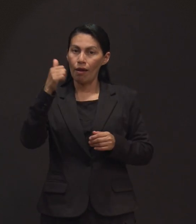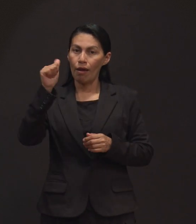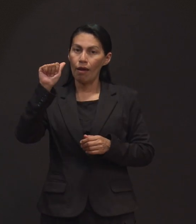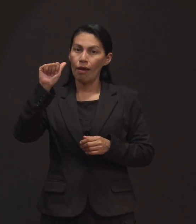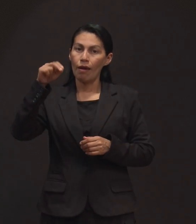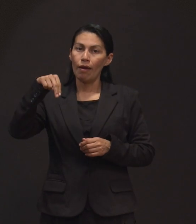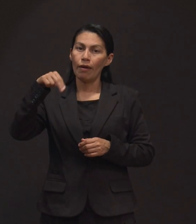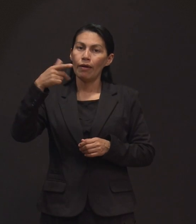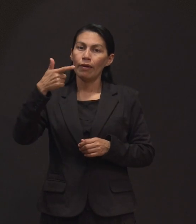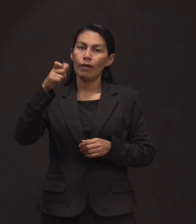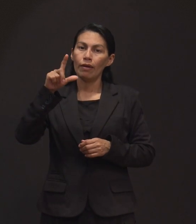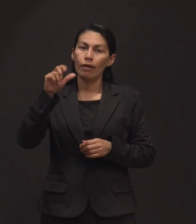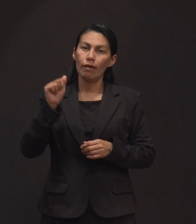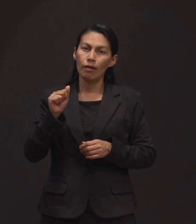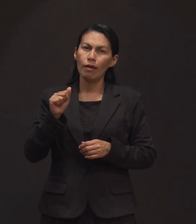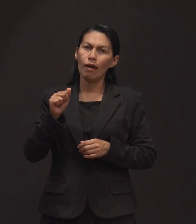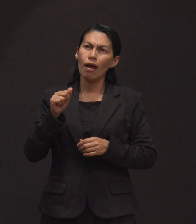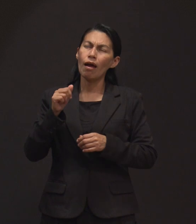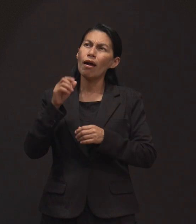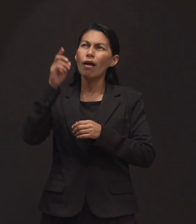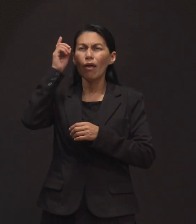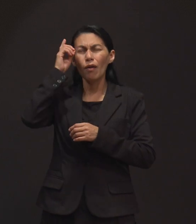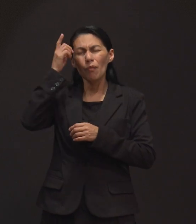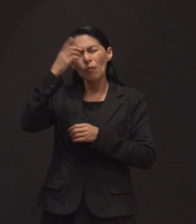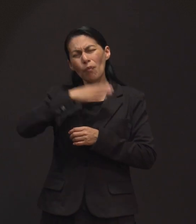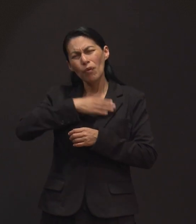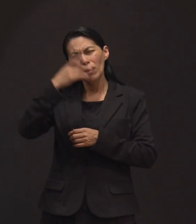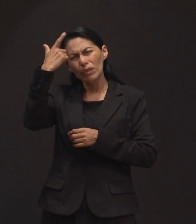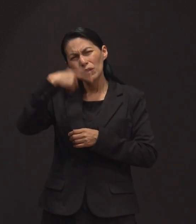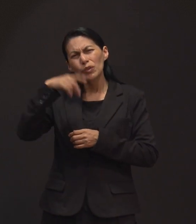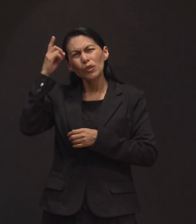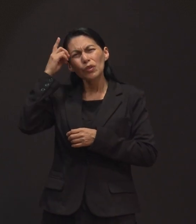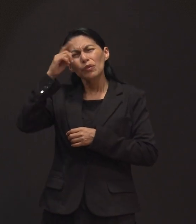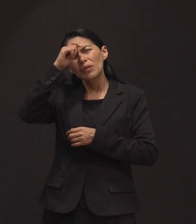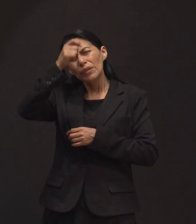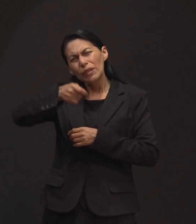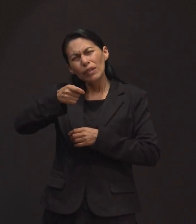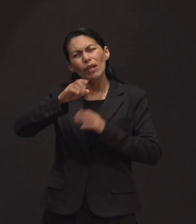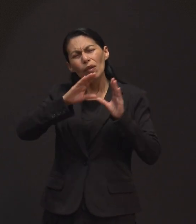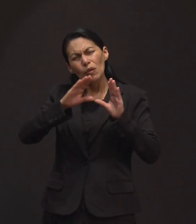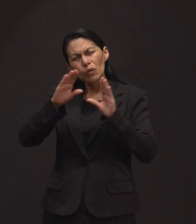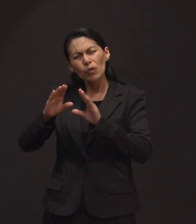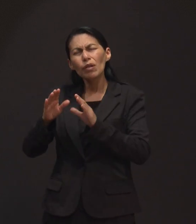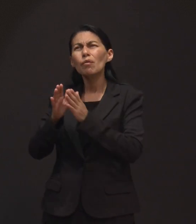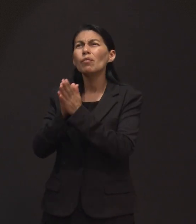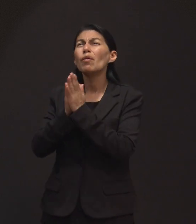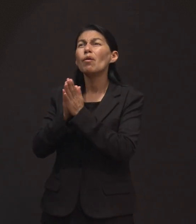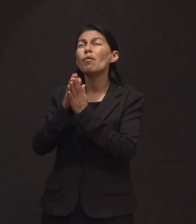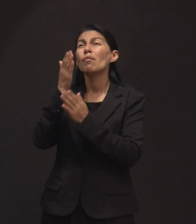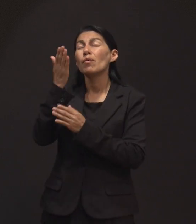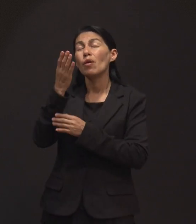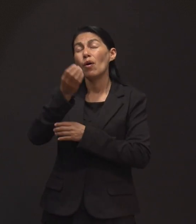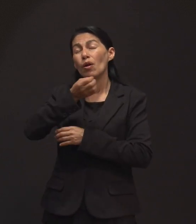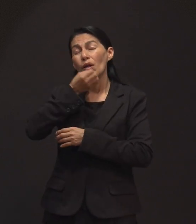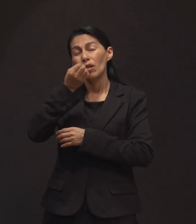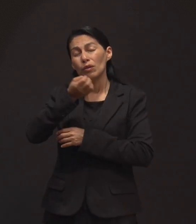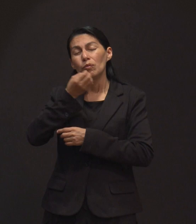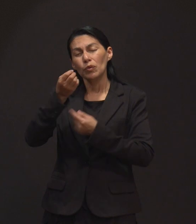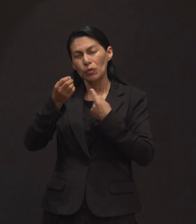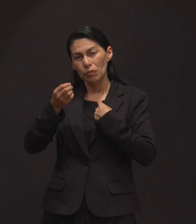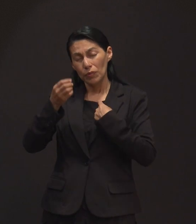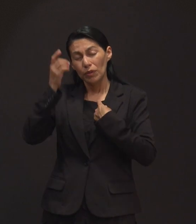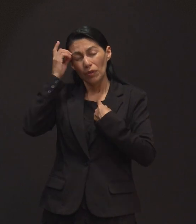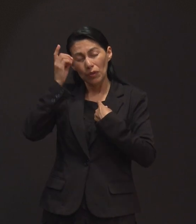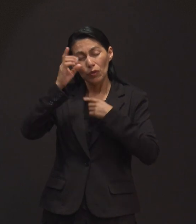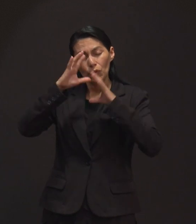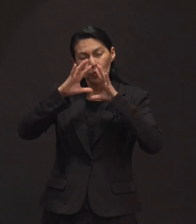los bendiga y los cuide a todos. Por favor, pido oración por mí para que Dios me sane. Vamos